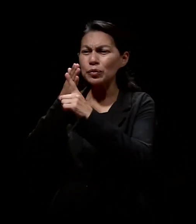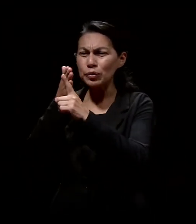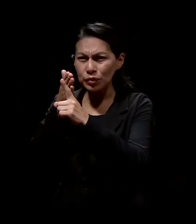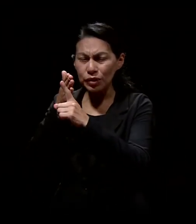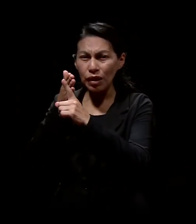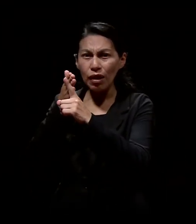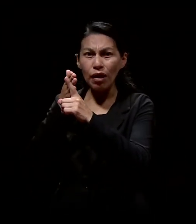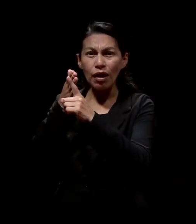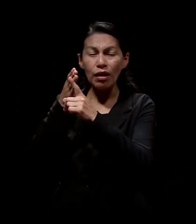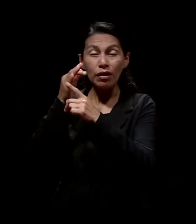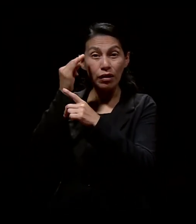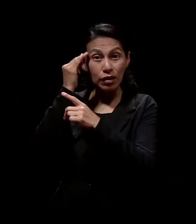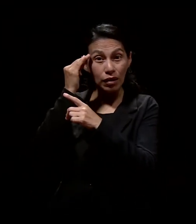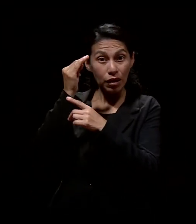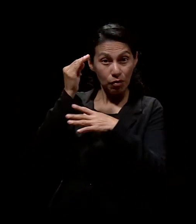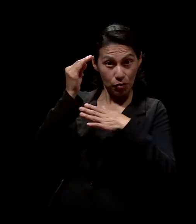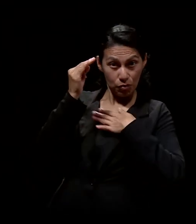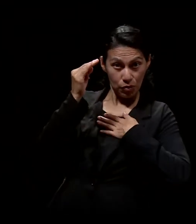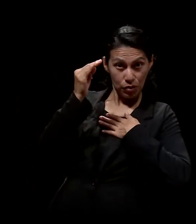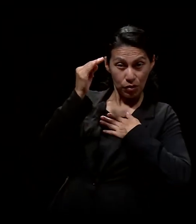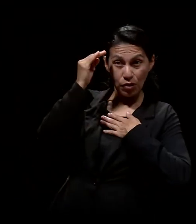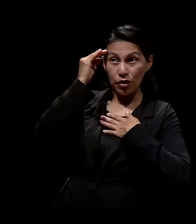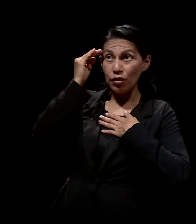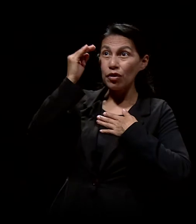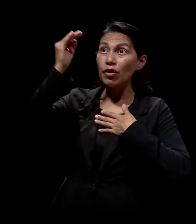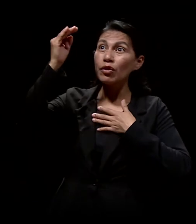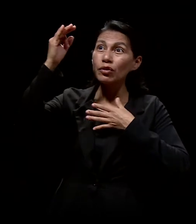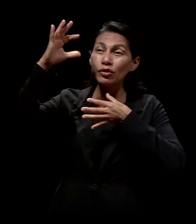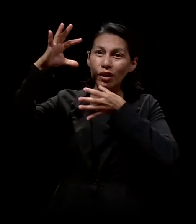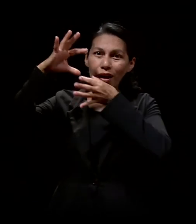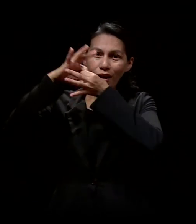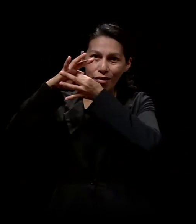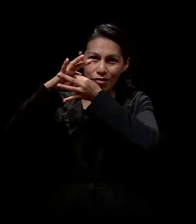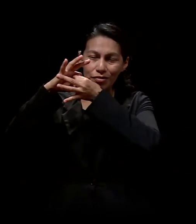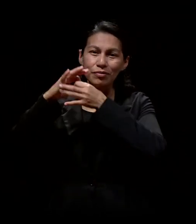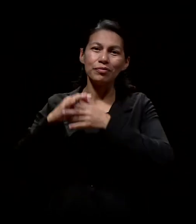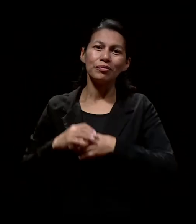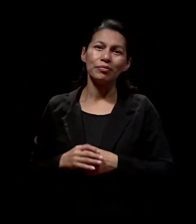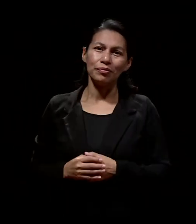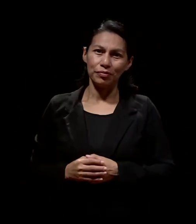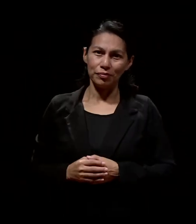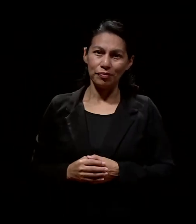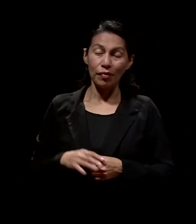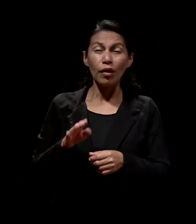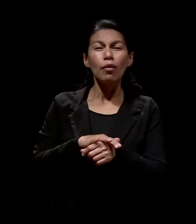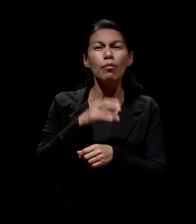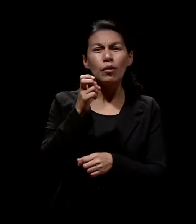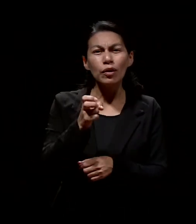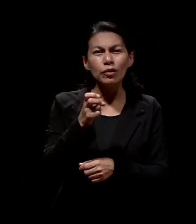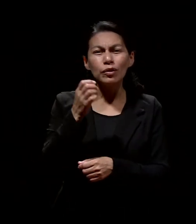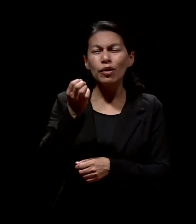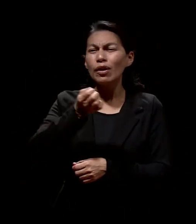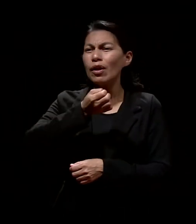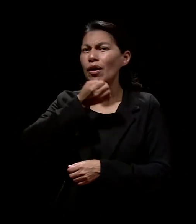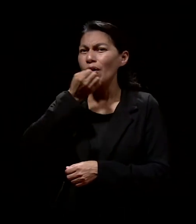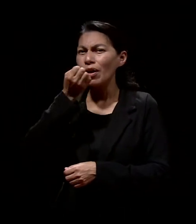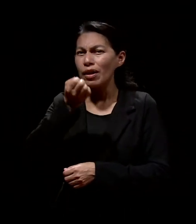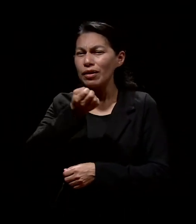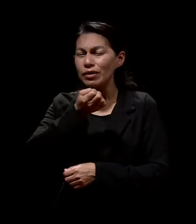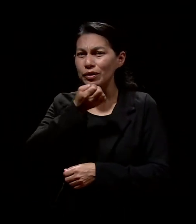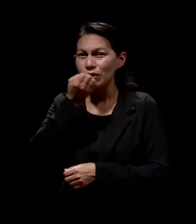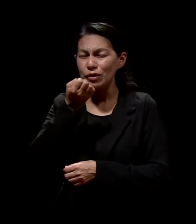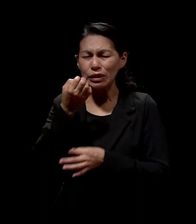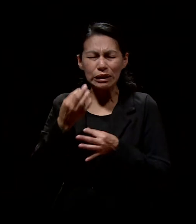sintonizar nuestro tiempo con los tiempos de Dios. Y por ello, la oración cobra